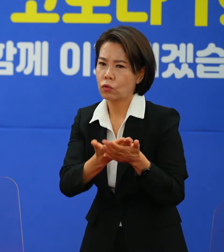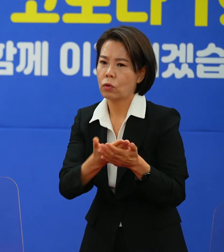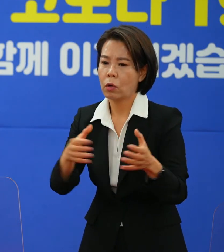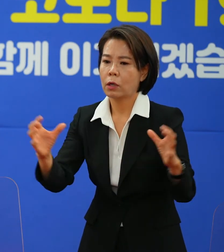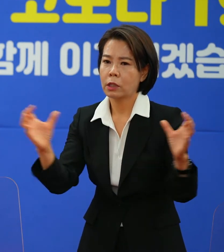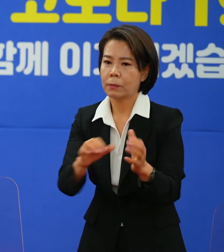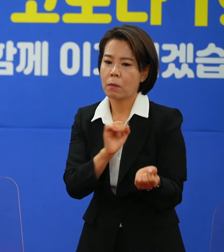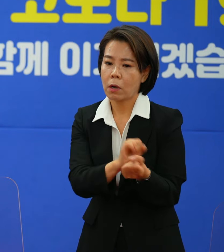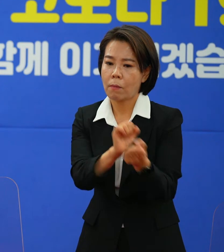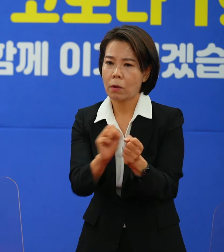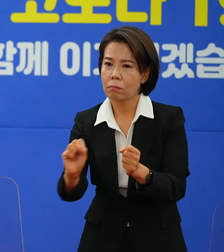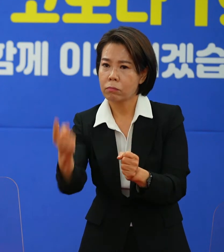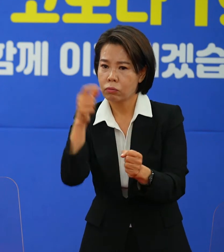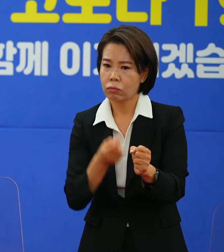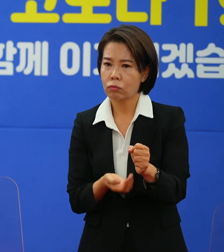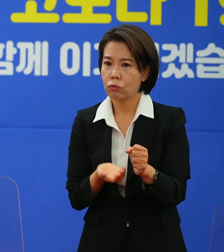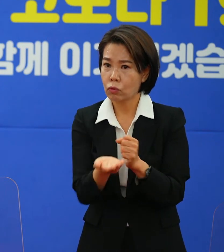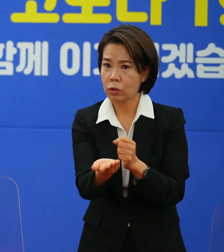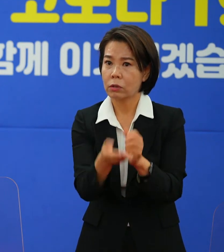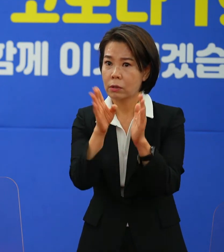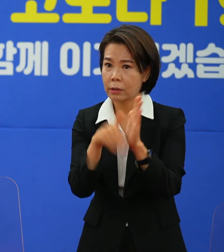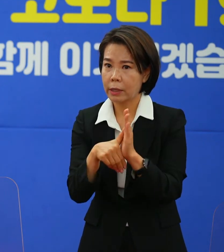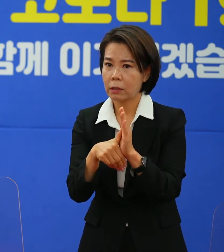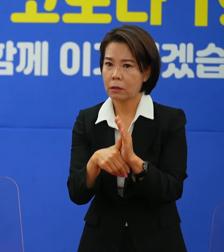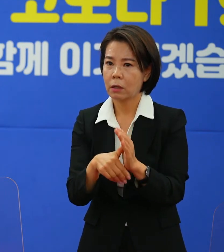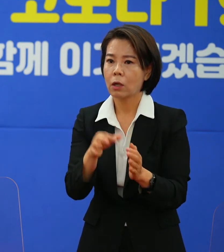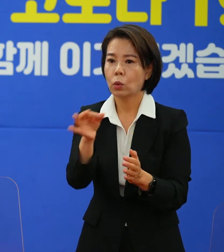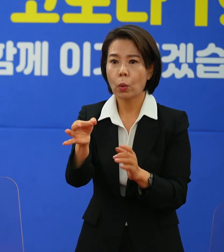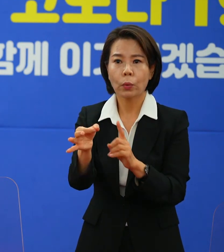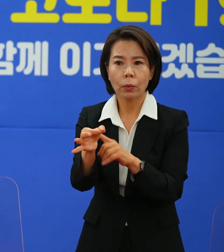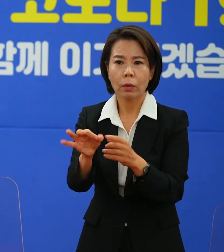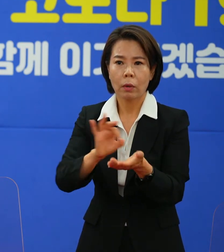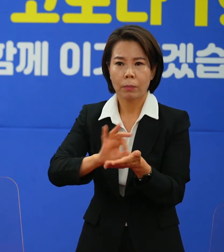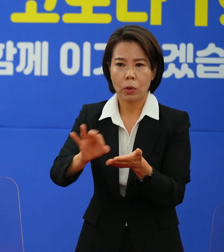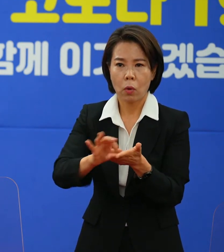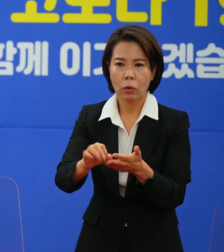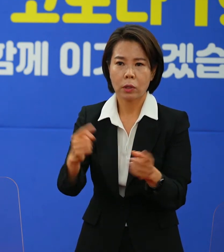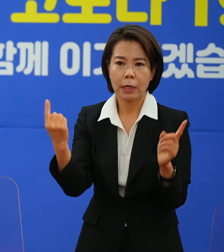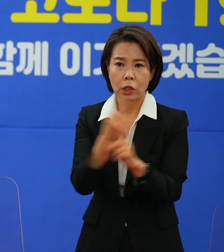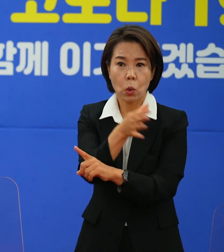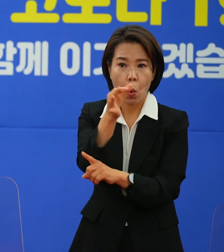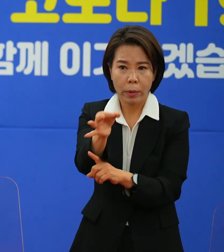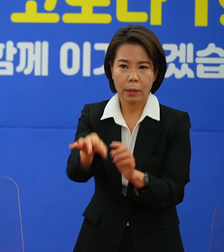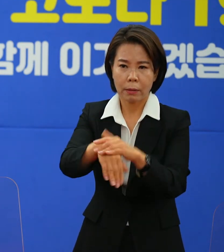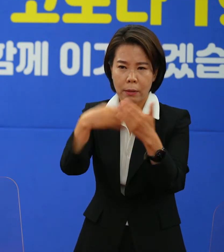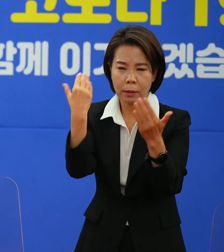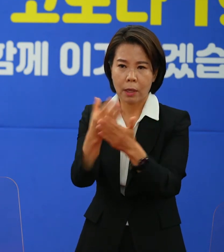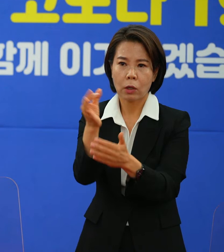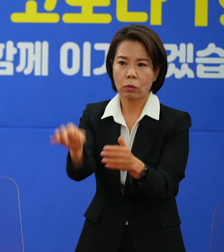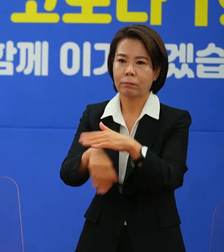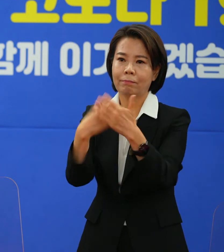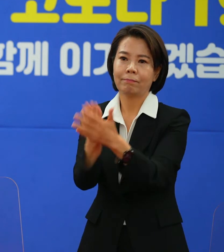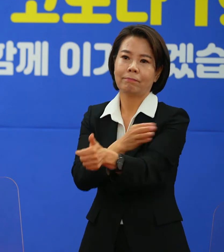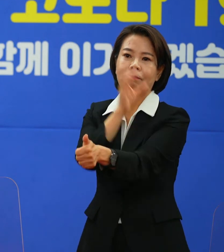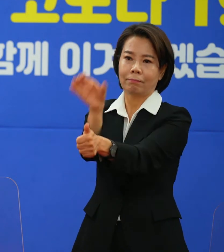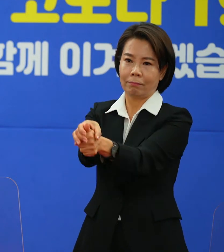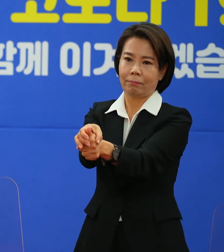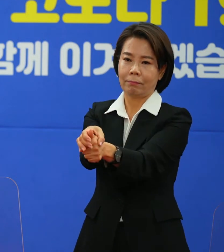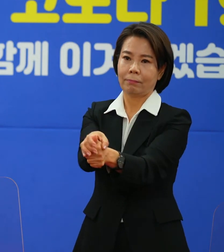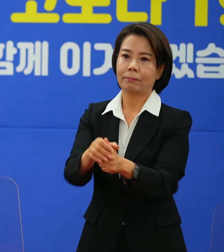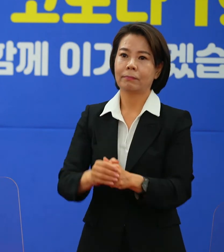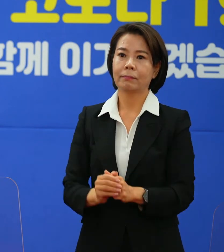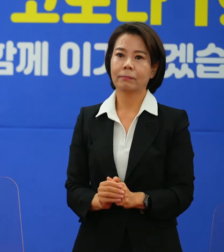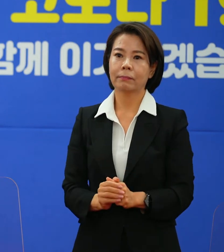감염의 원인을 제공한 경우 방역조치 비용, 확진자 치료비 등에 대한 구상권을 적극 행사할 방침입니다.